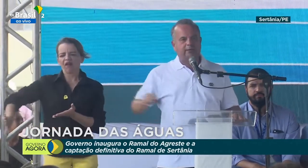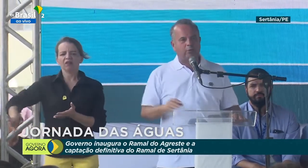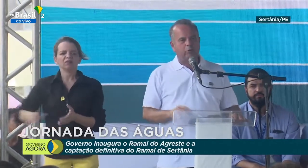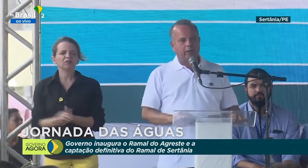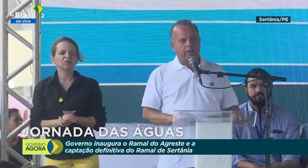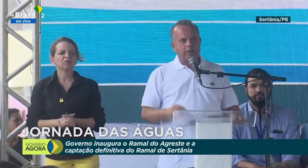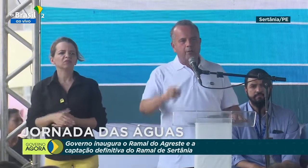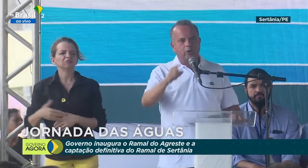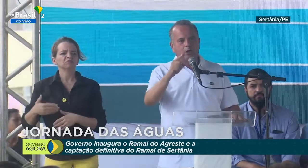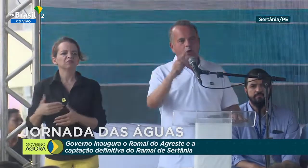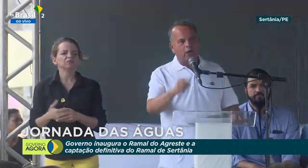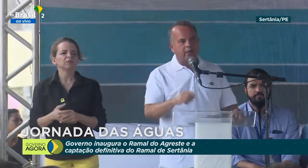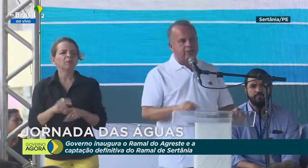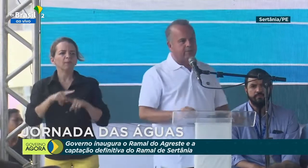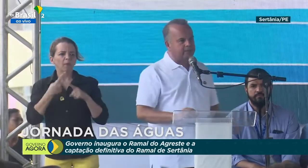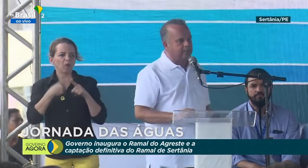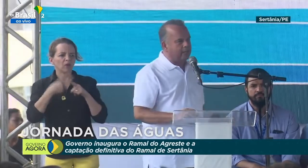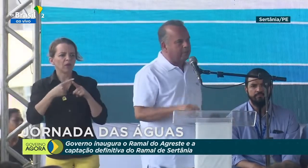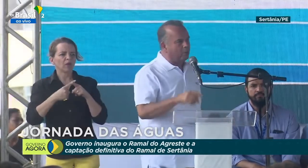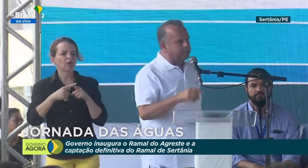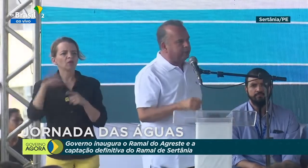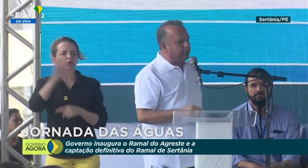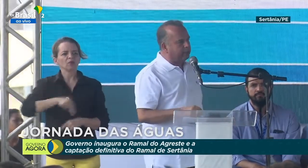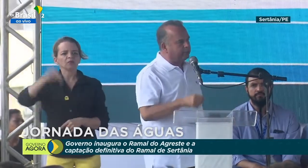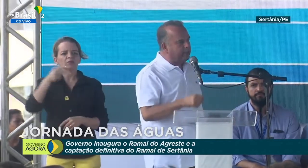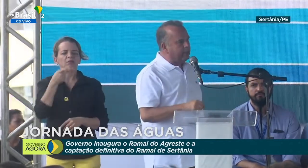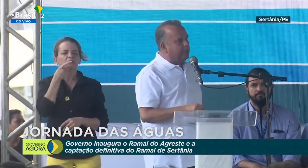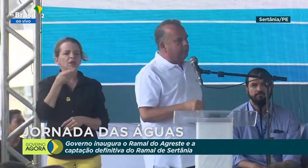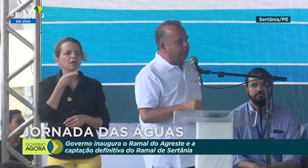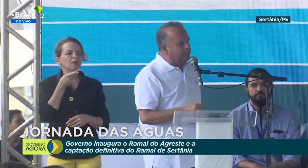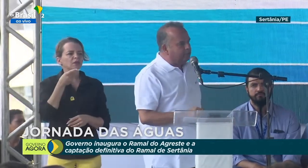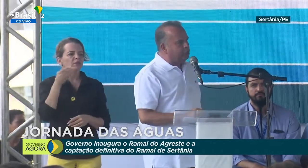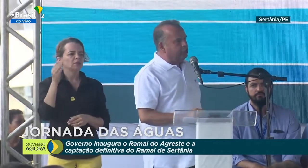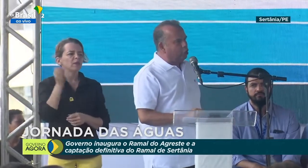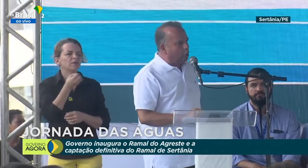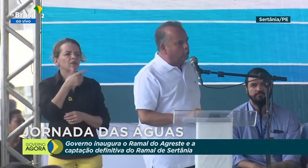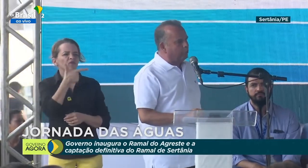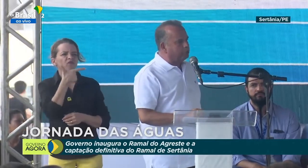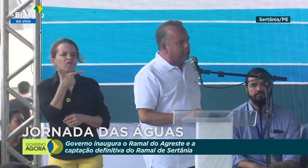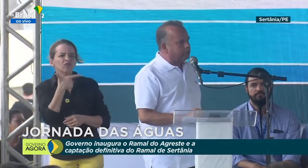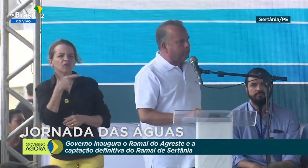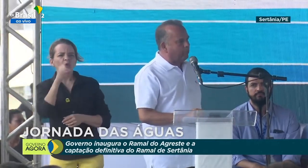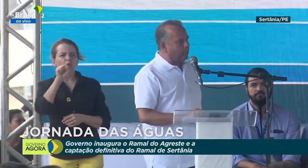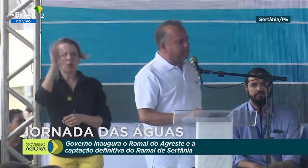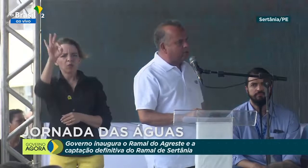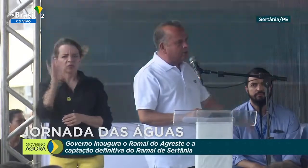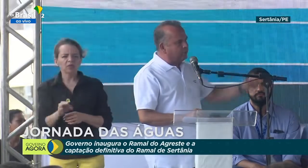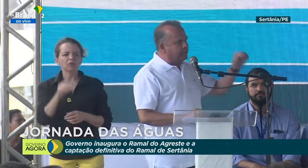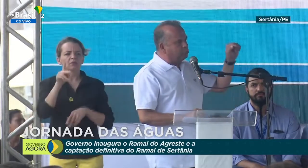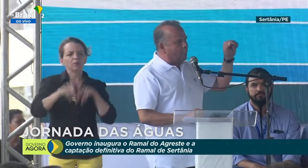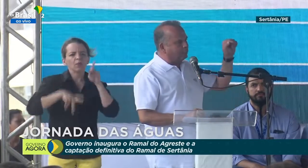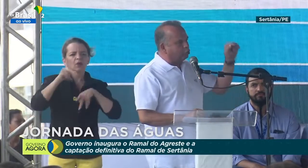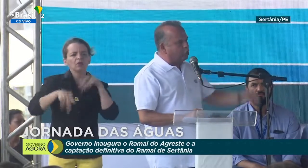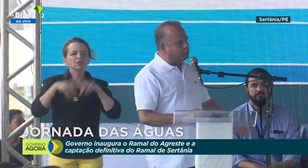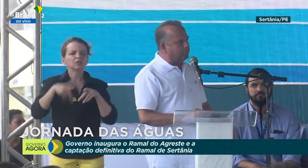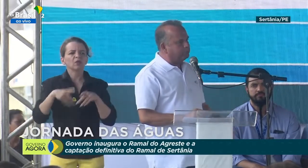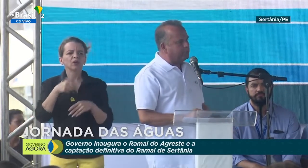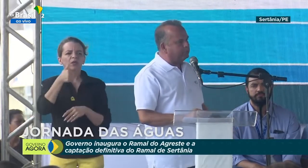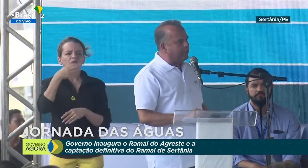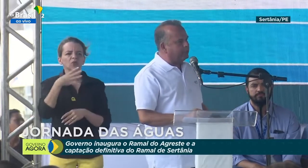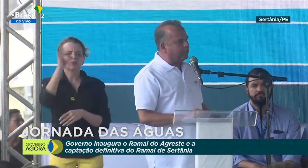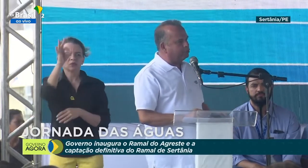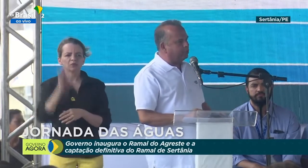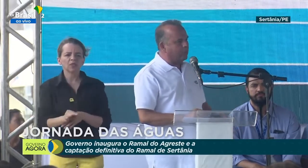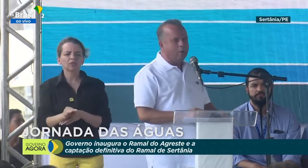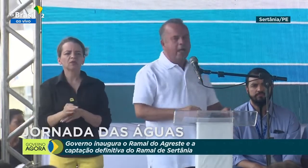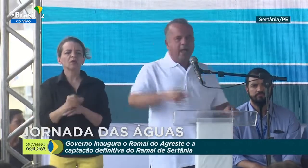segunda categoria, porque o Nordeste brasileiro, é bom que se diga, tem 28% da população e apenas 14%